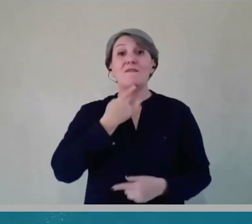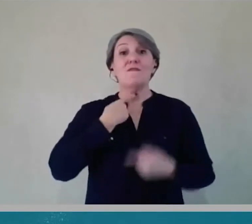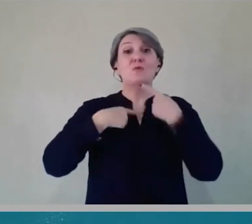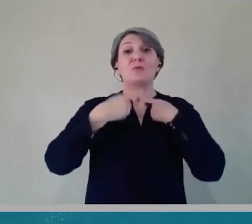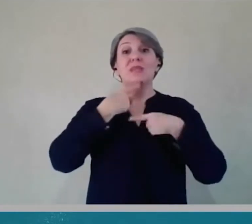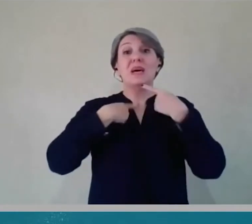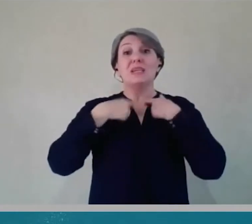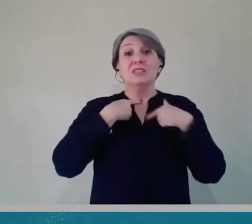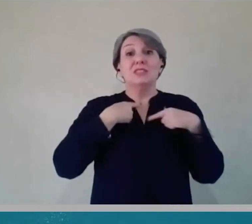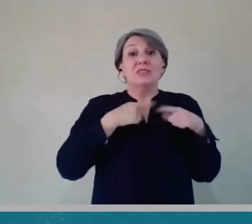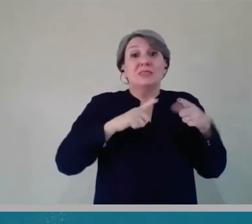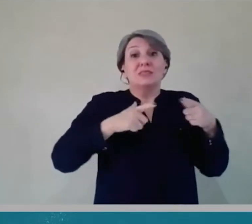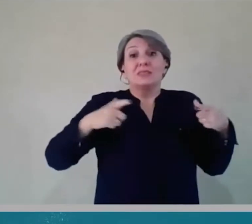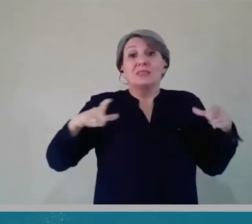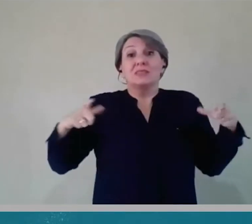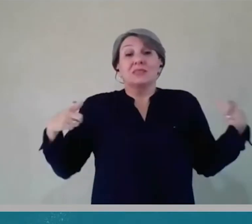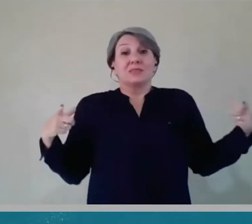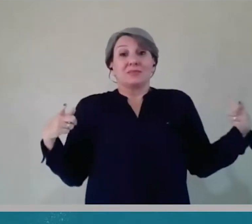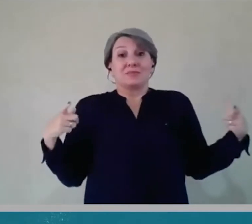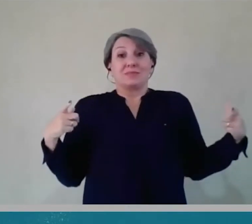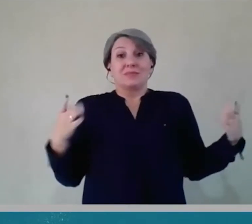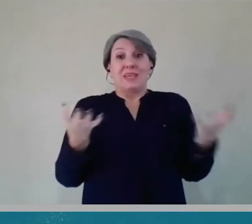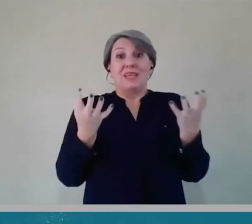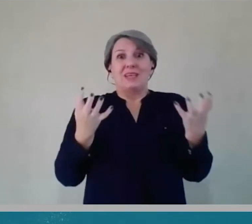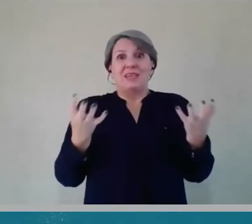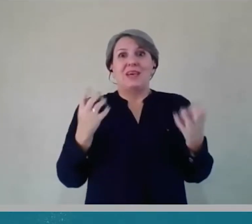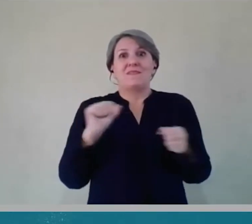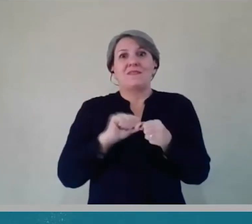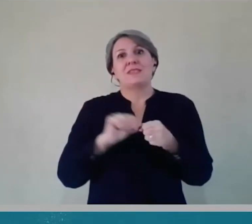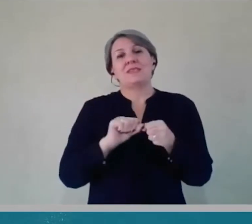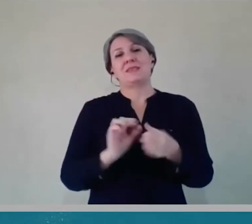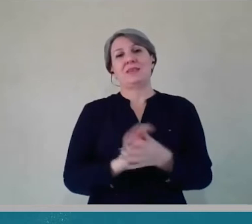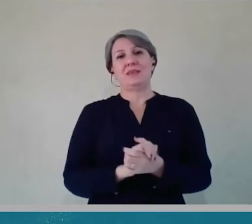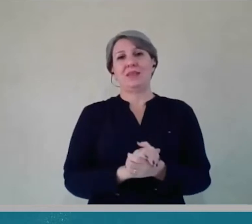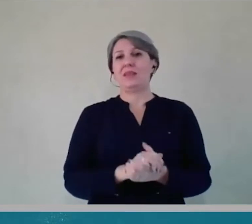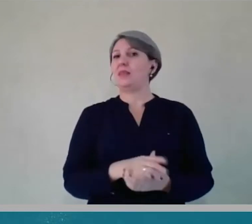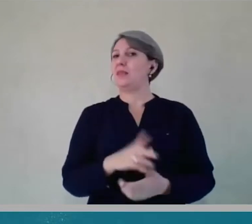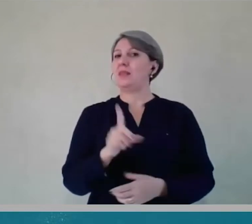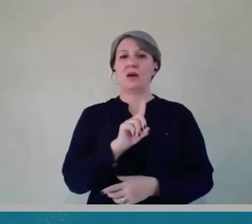A maneira, irmãos, é nós nos refugiarmos